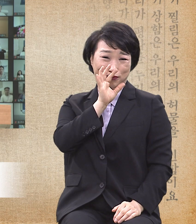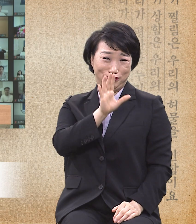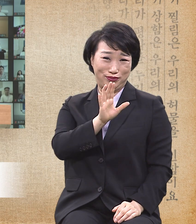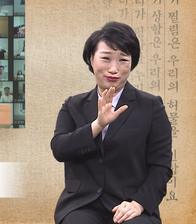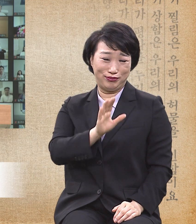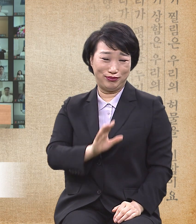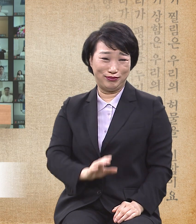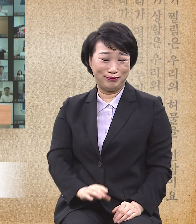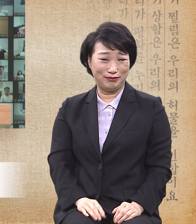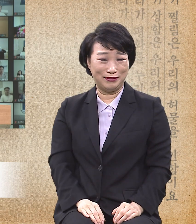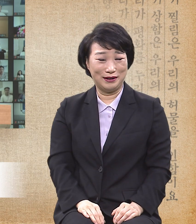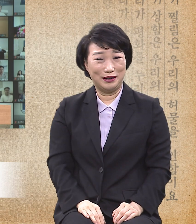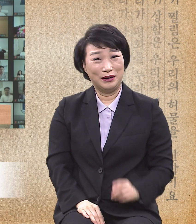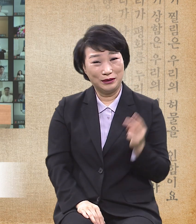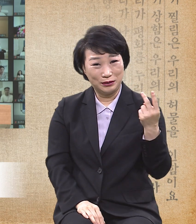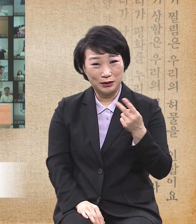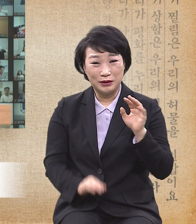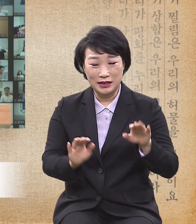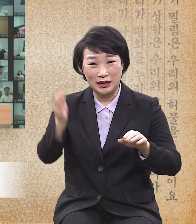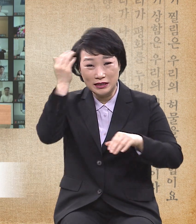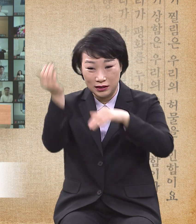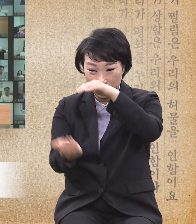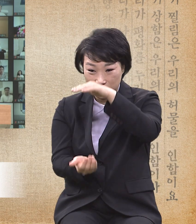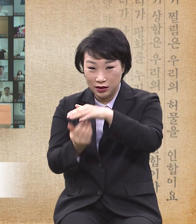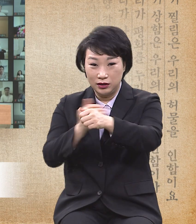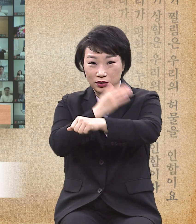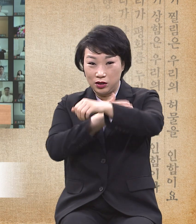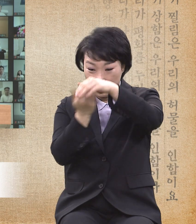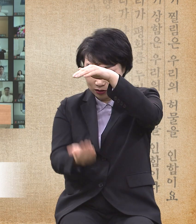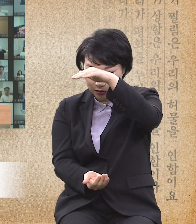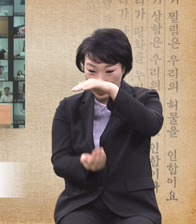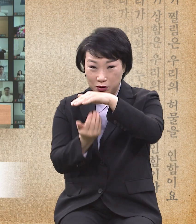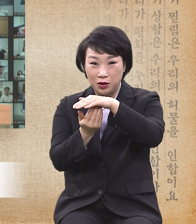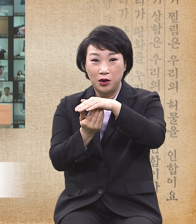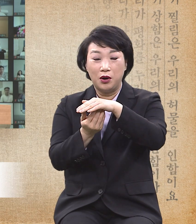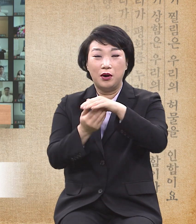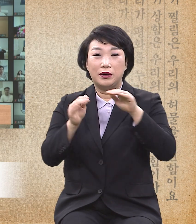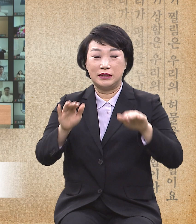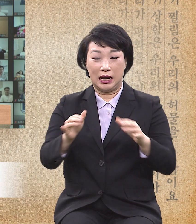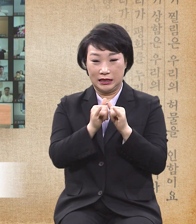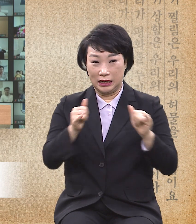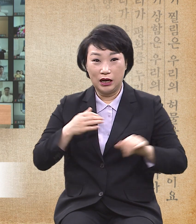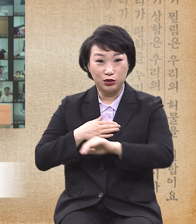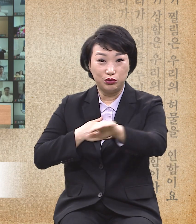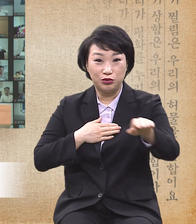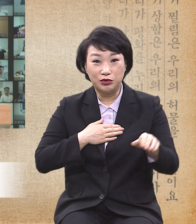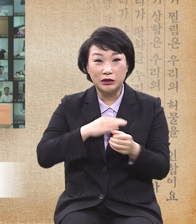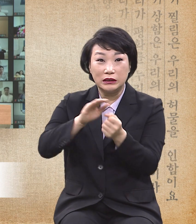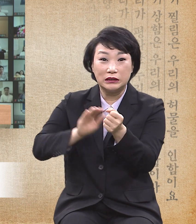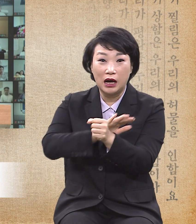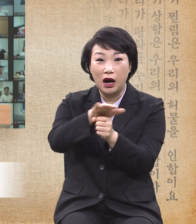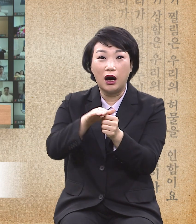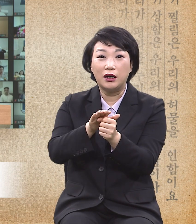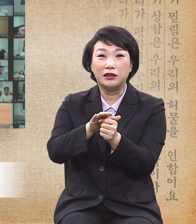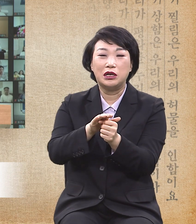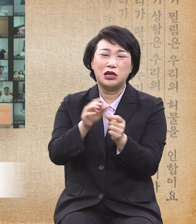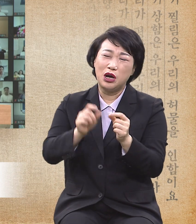없는 그리고 존재하심과 전능하심으로 인간을 사랑하심이